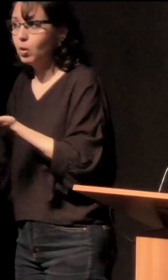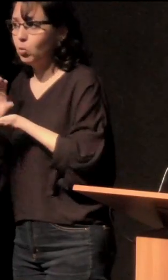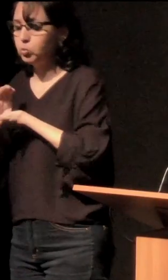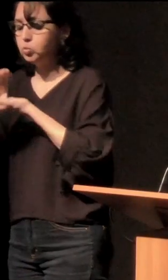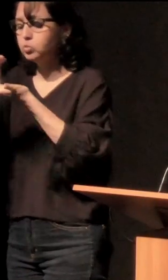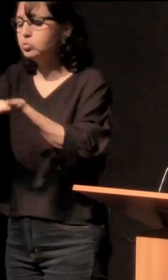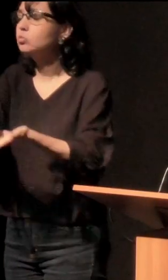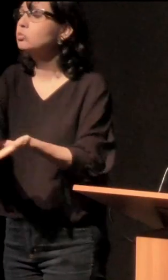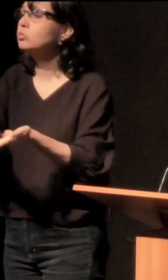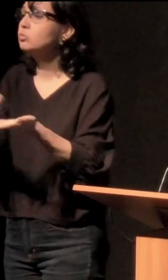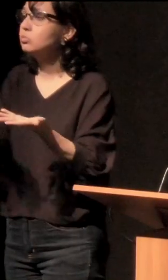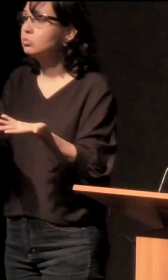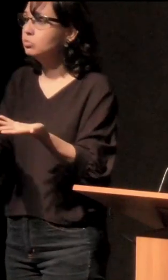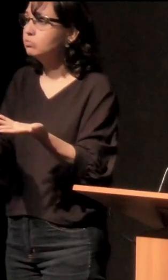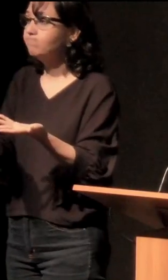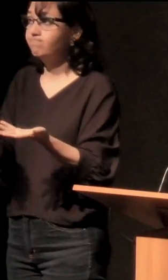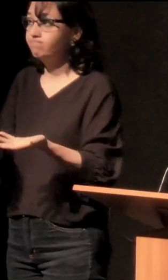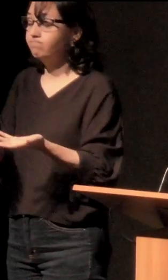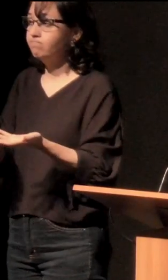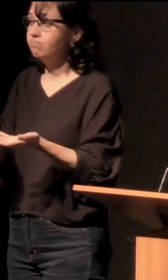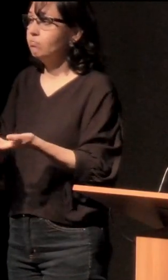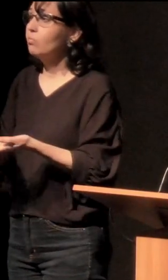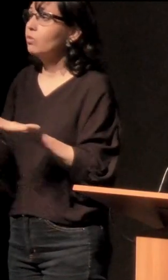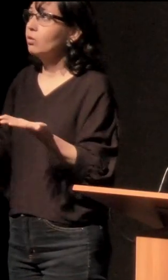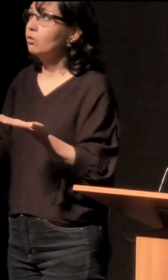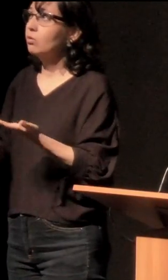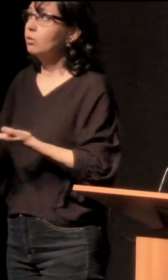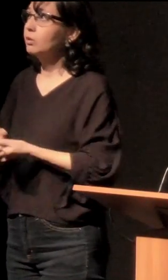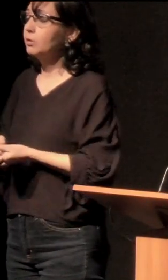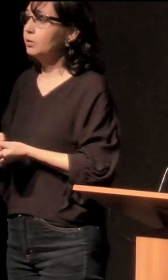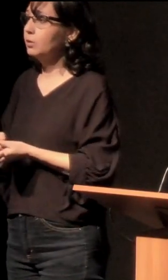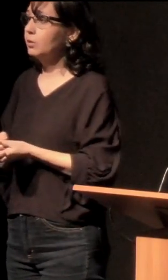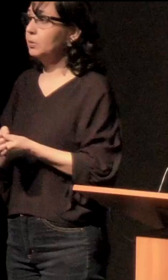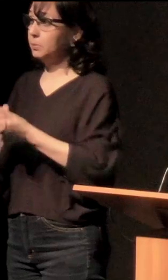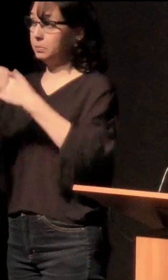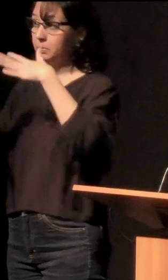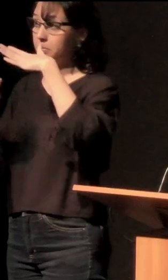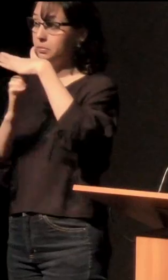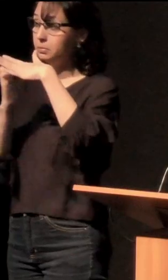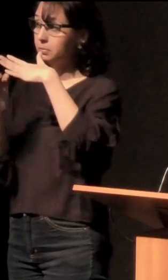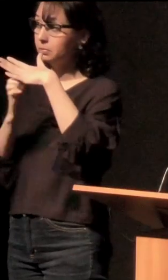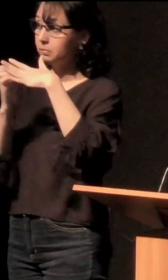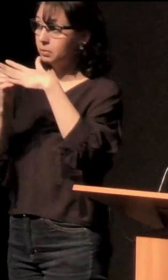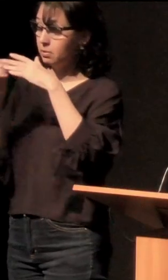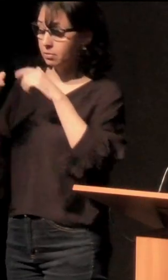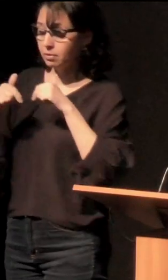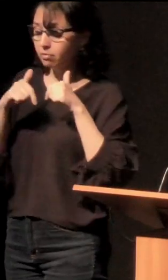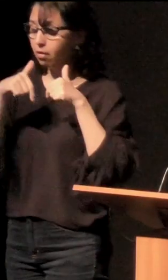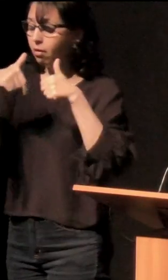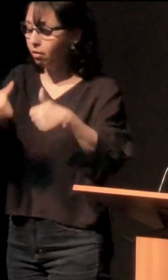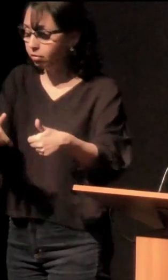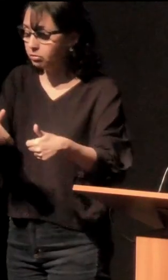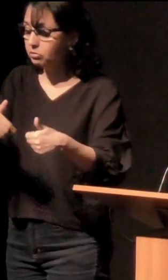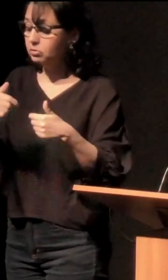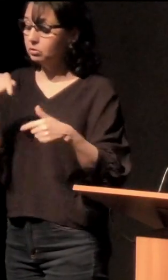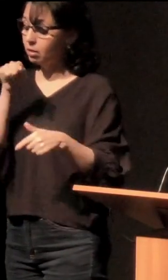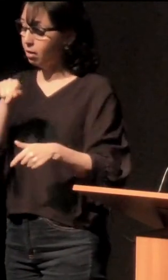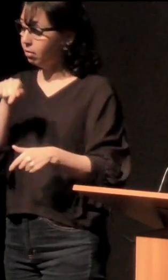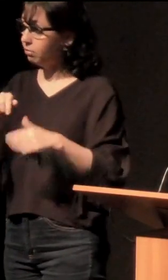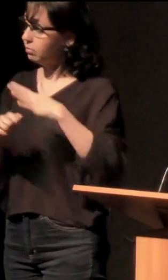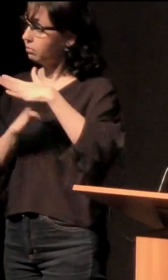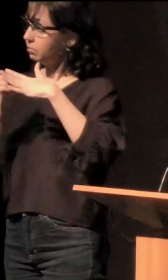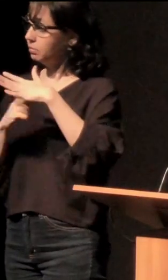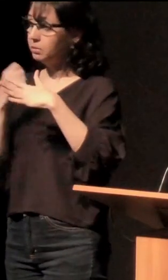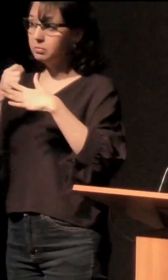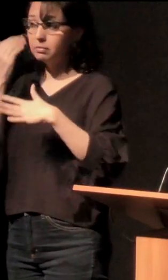vai o recurso montante né para entidade executora E aí precisa entender como é que é